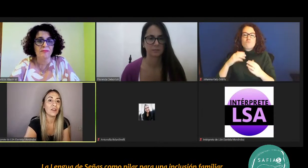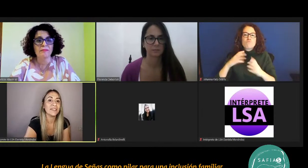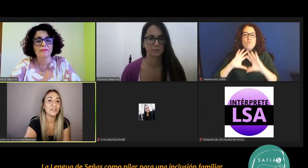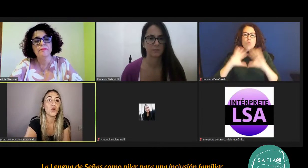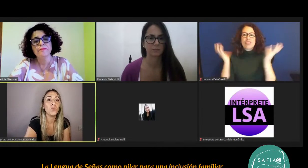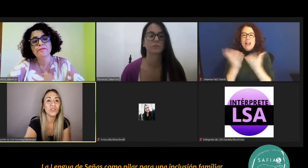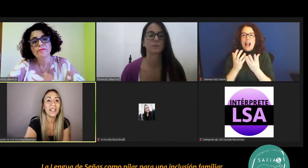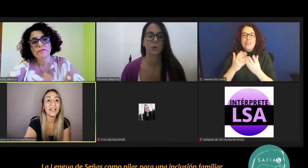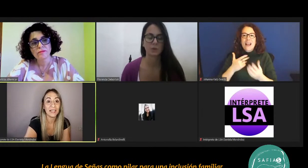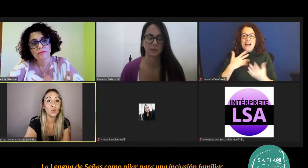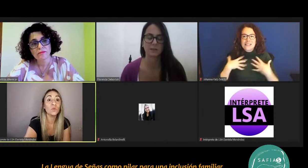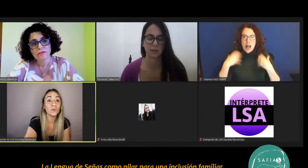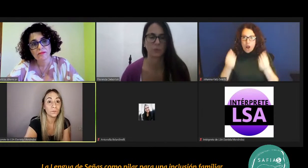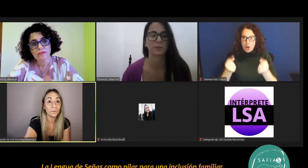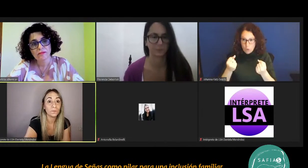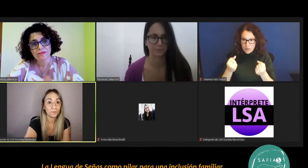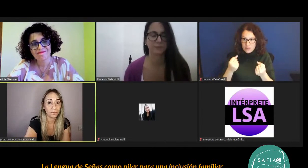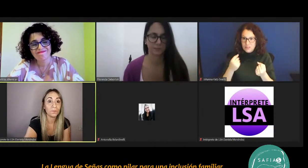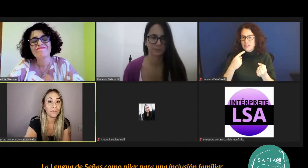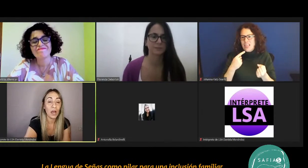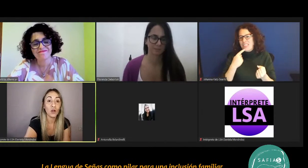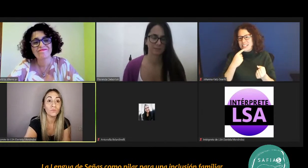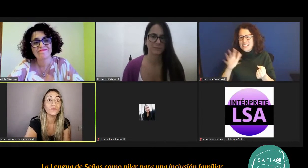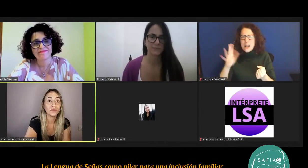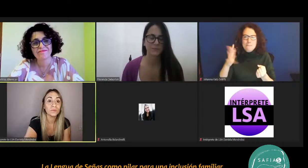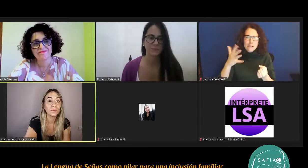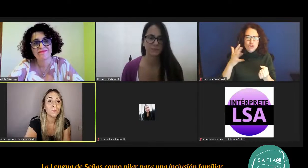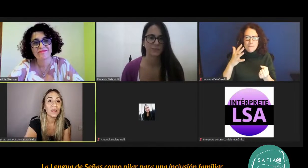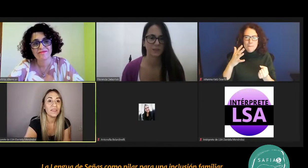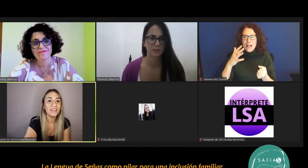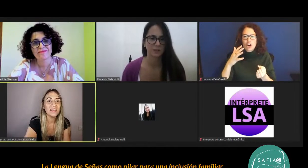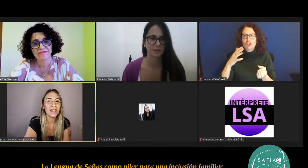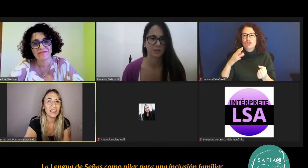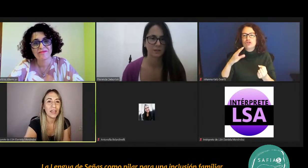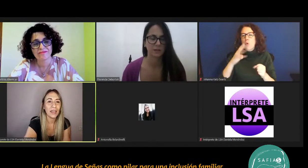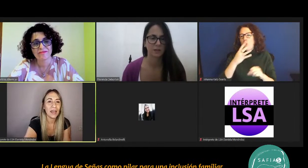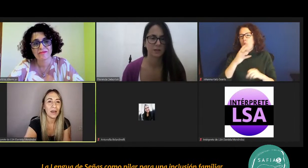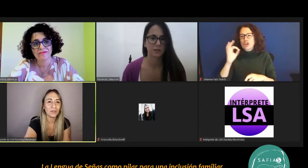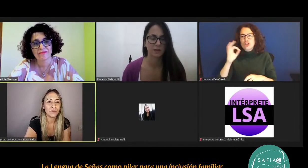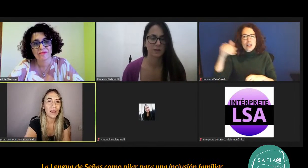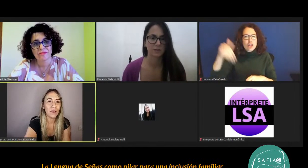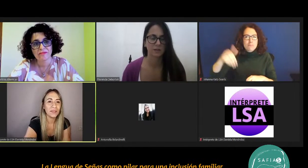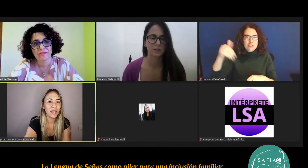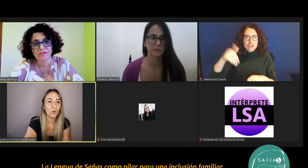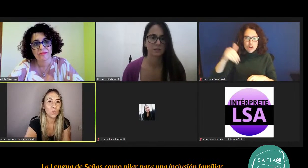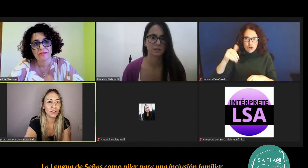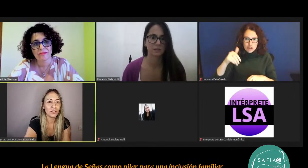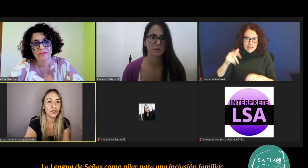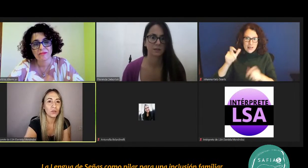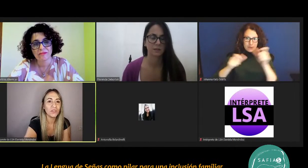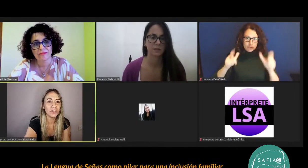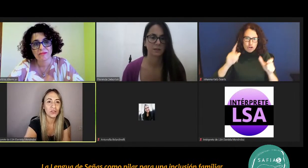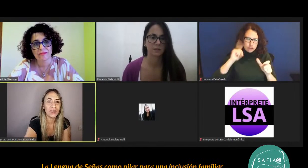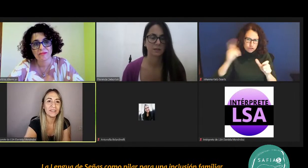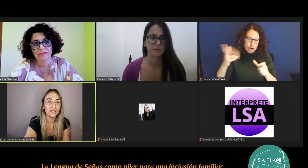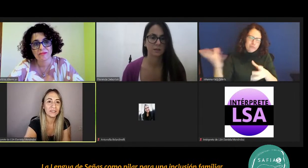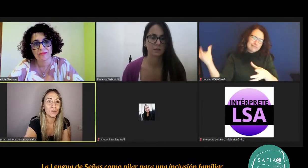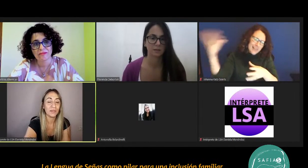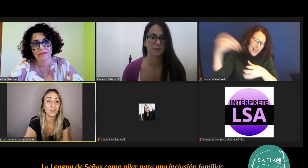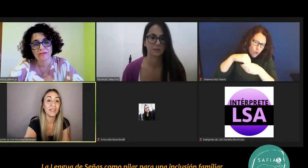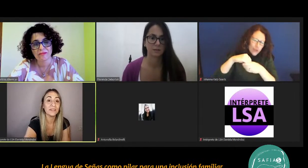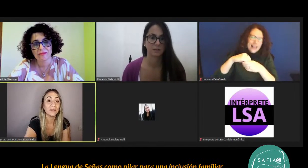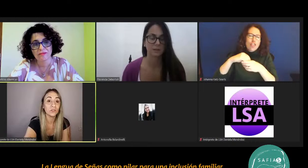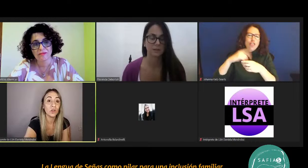en la Organización Mundial de la Salud, la OMS, dice que aproximadamente 400 millones